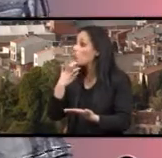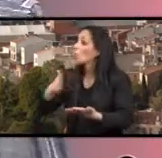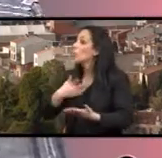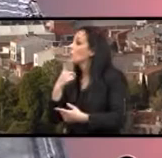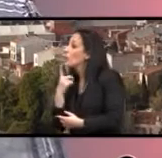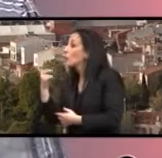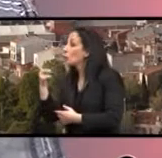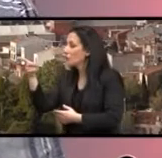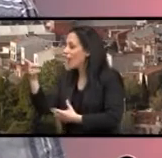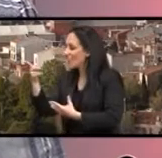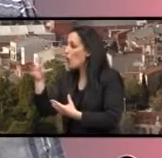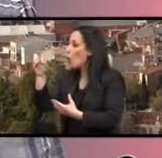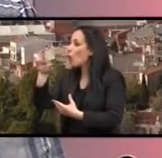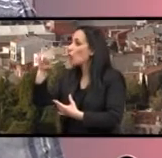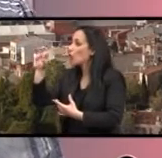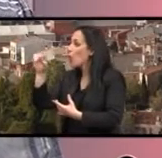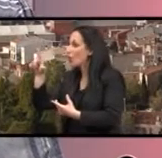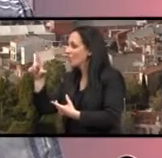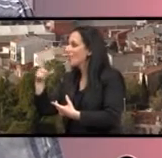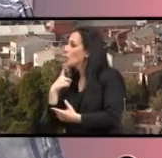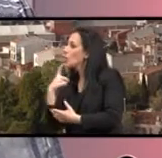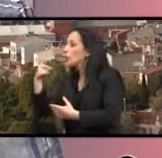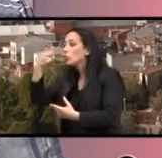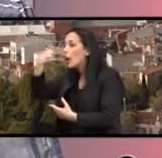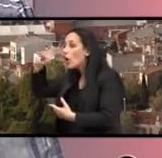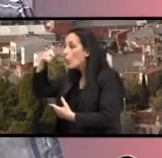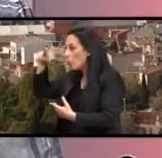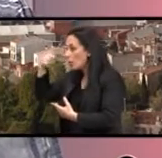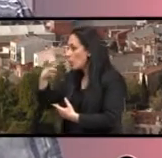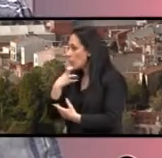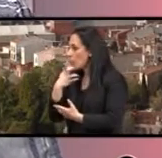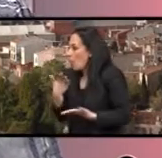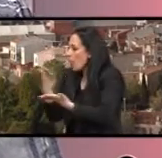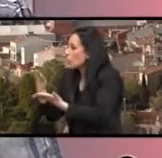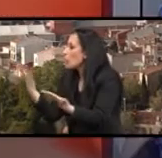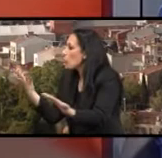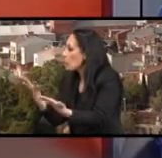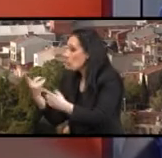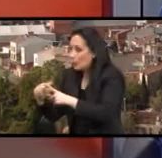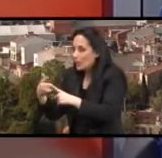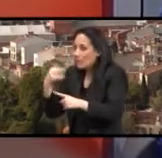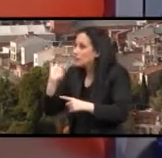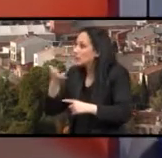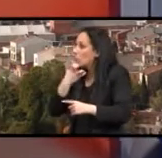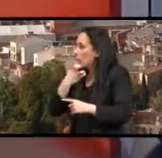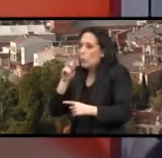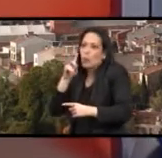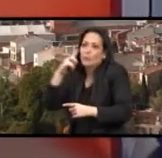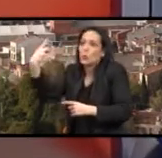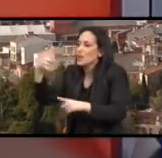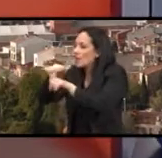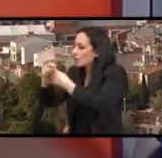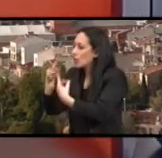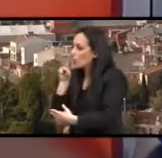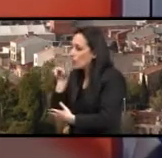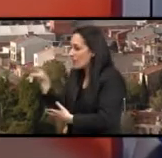que estàs aquí, pregunta-li i tots ho sabrem. Que jo com la puc ajudar si no, bueno, jo inclús si la veiés, no, la seva discapacitat